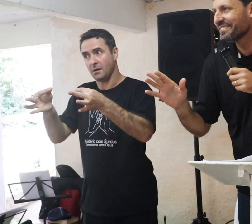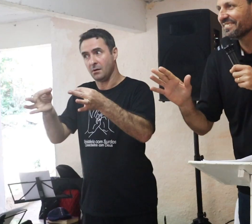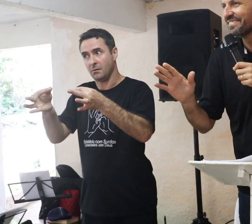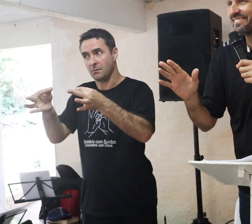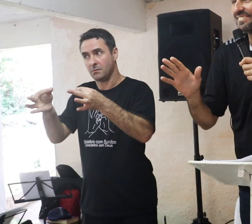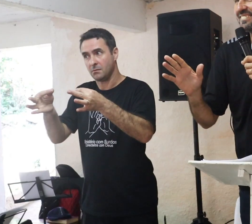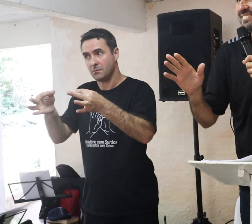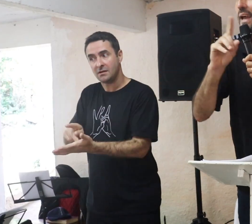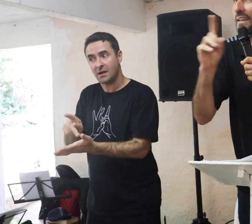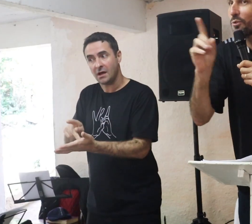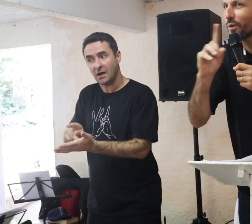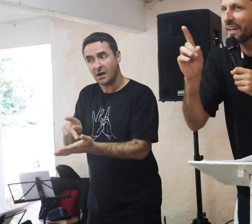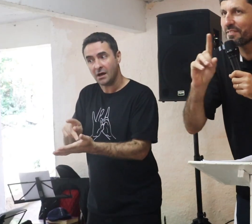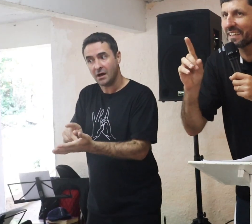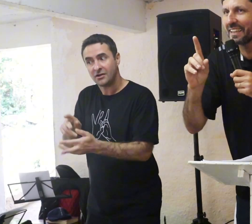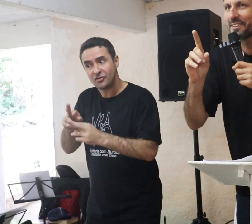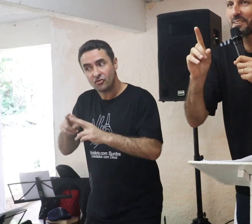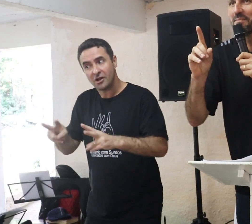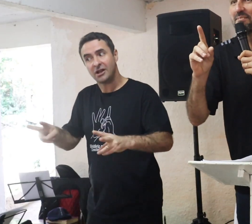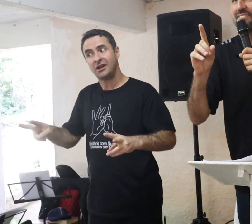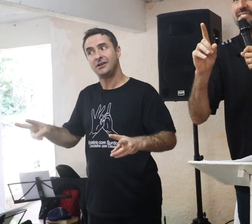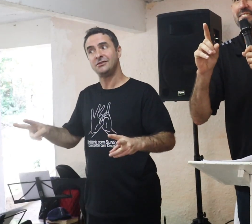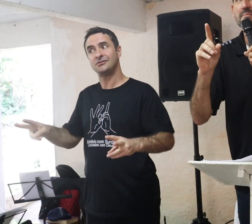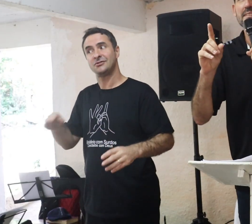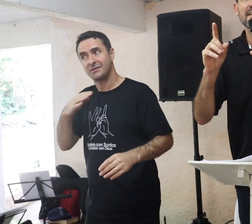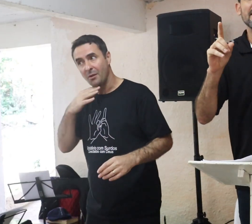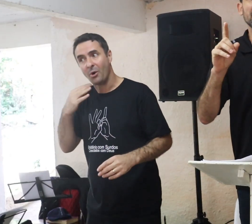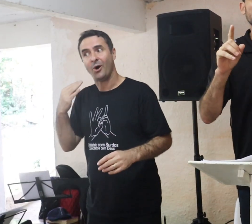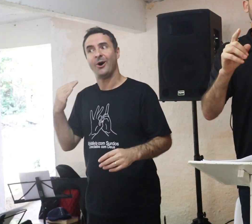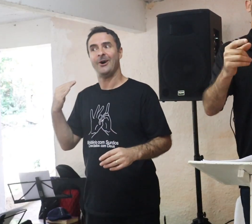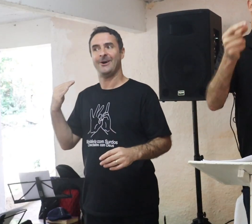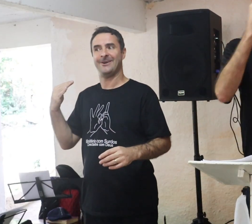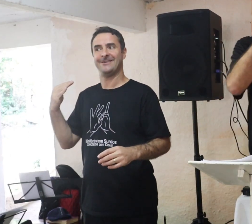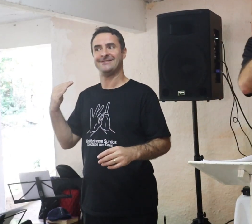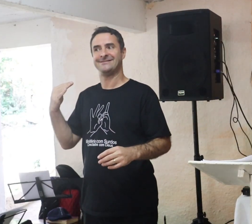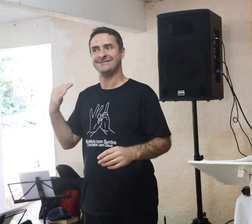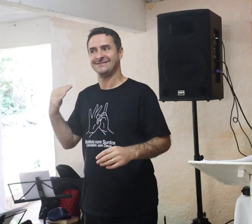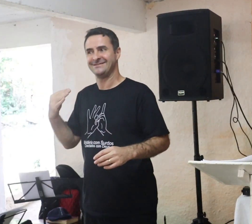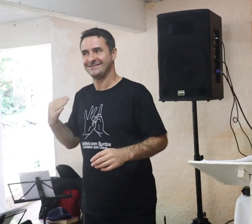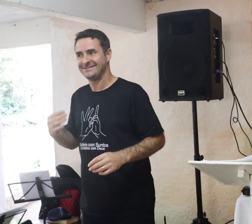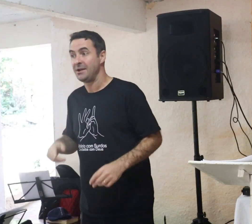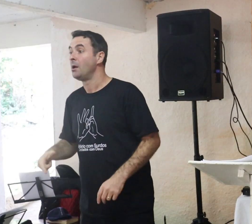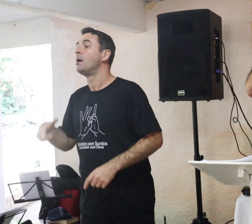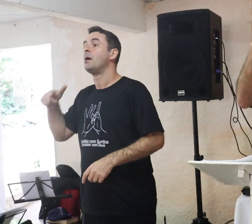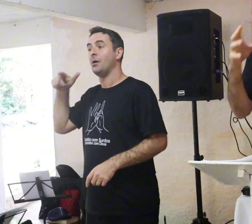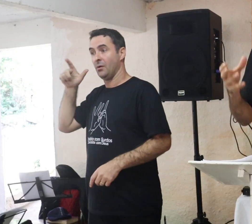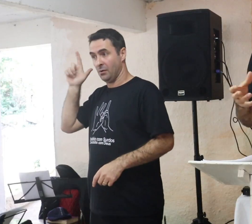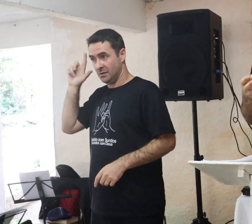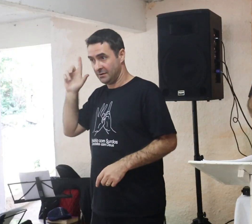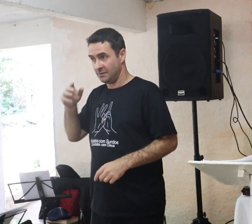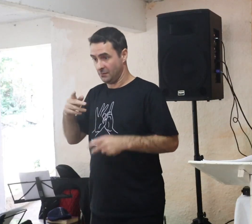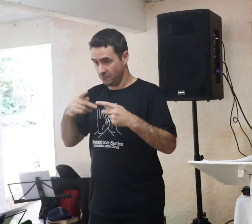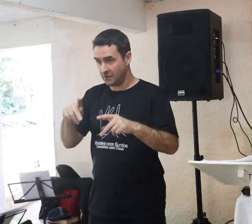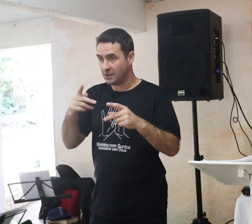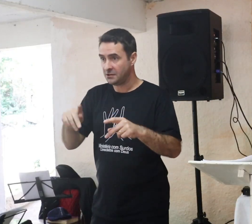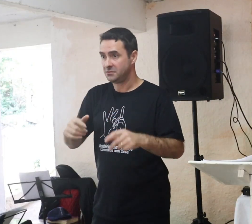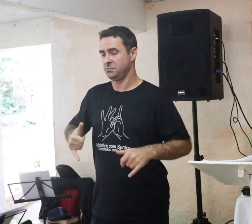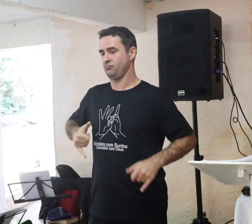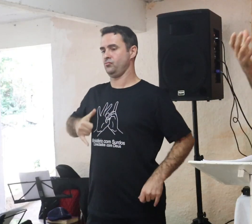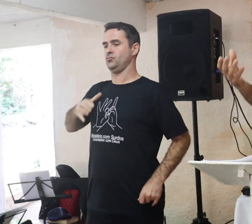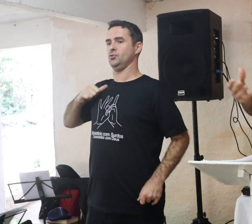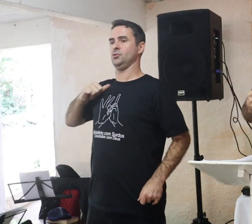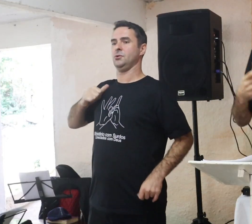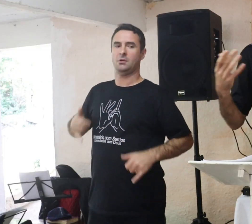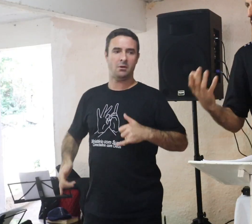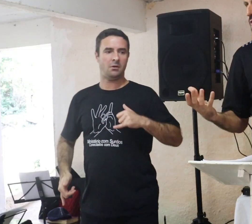verdade. Não é toda a verdade. E ontem nós falamos um pouco sobre a arrogância do nosso tempo, né? Em